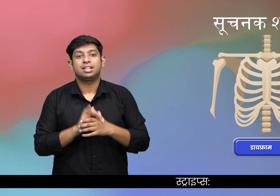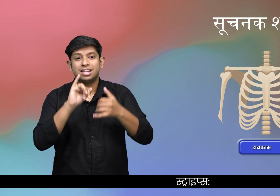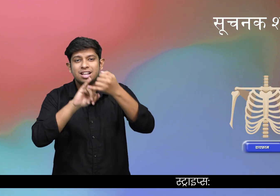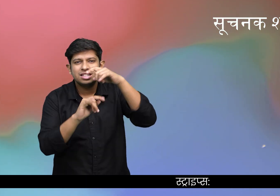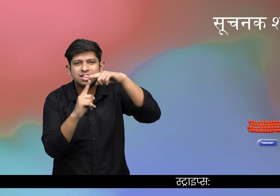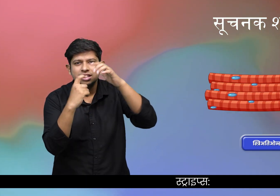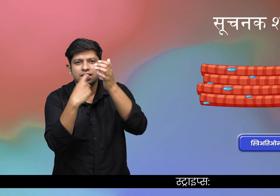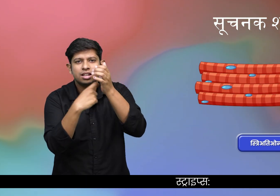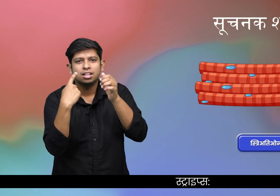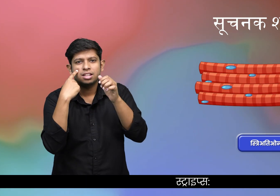स्ट्राइप्स.